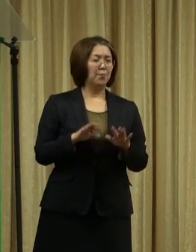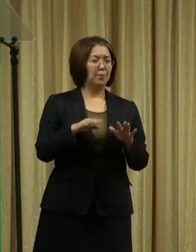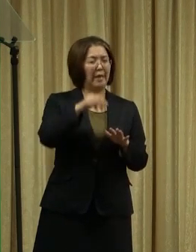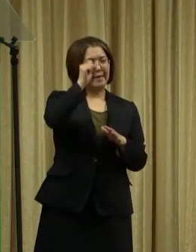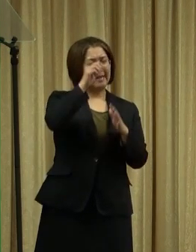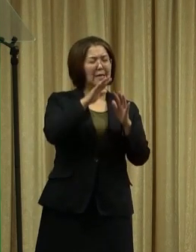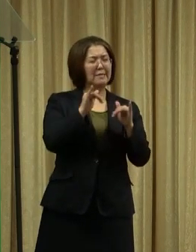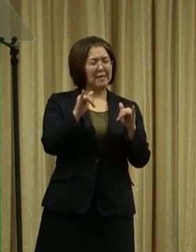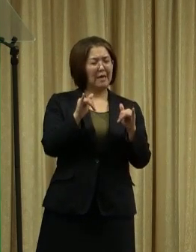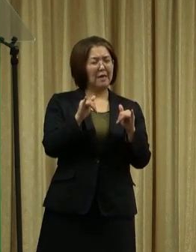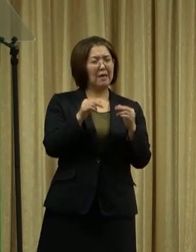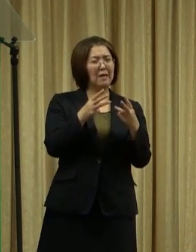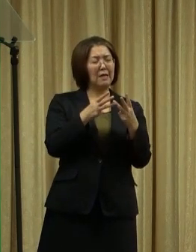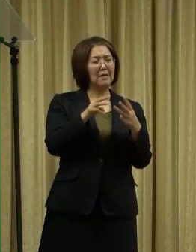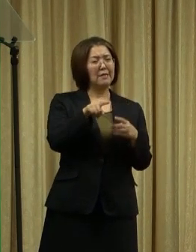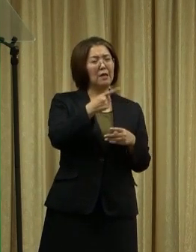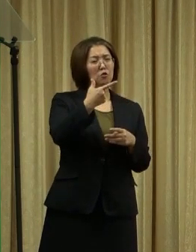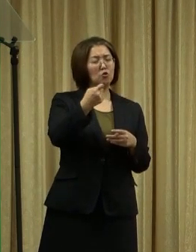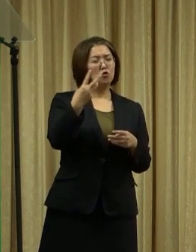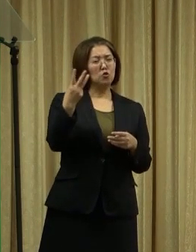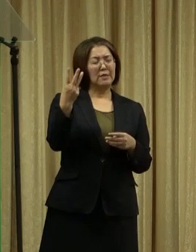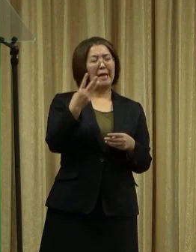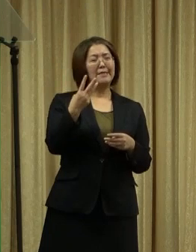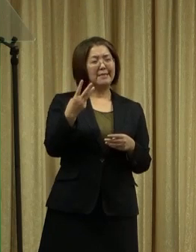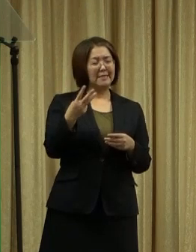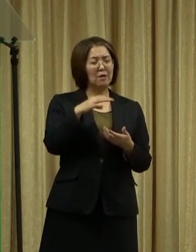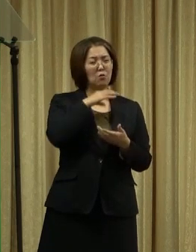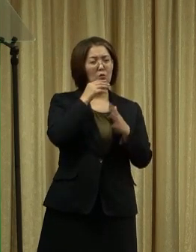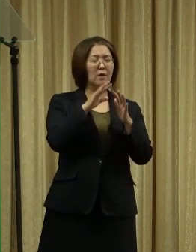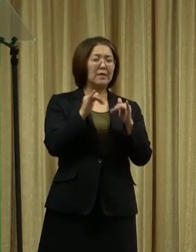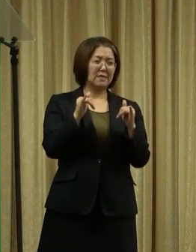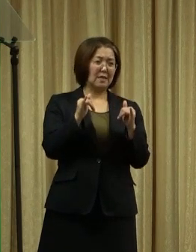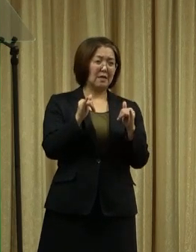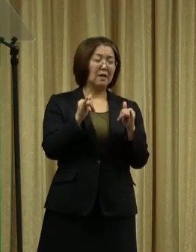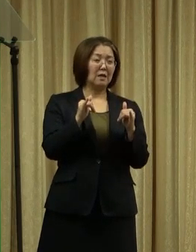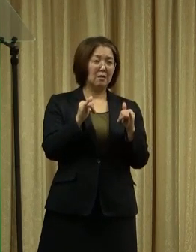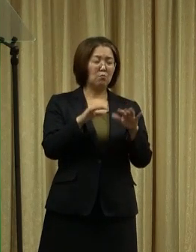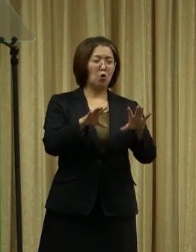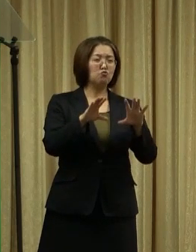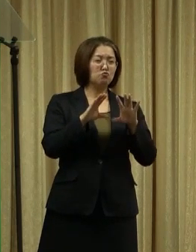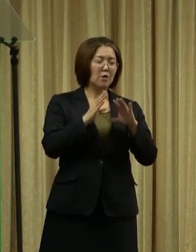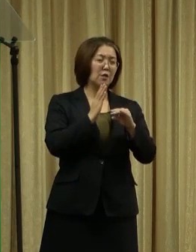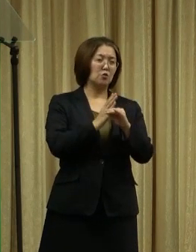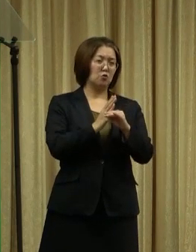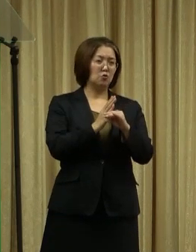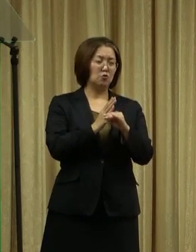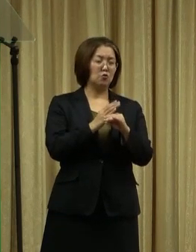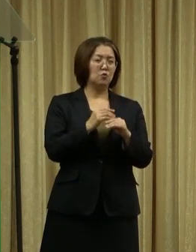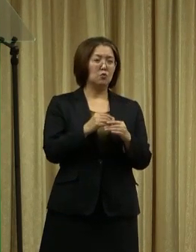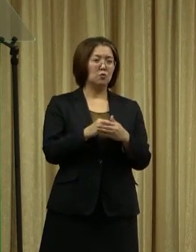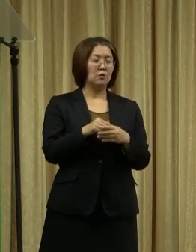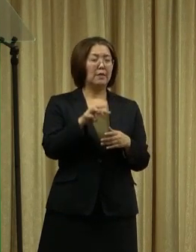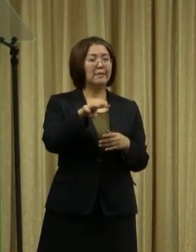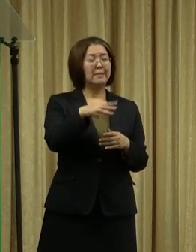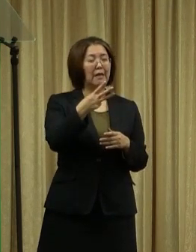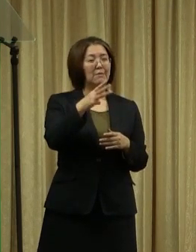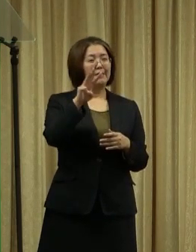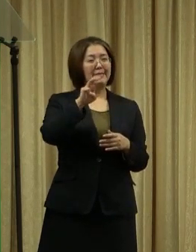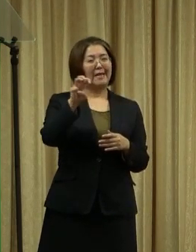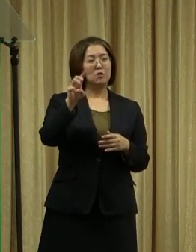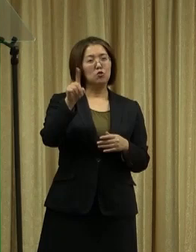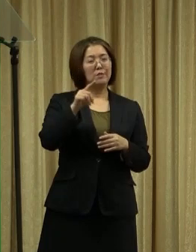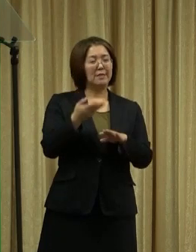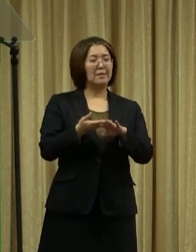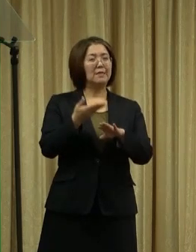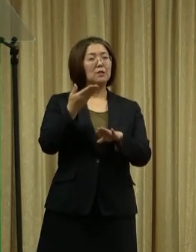んも163人、患者さんや高齢者の方を受け入れています。それから330人を超